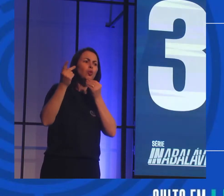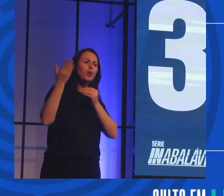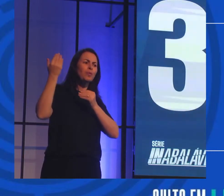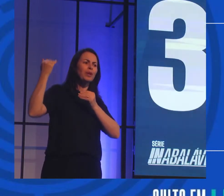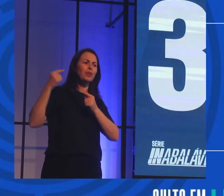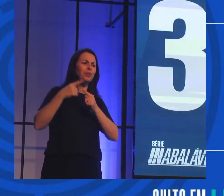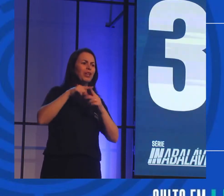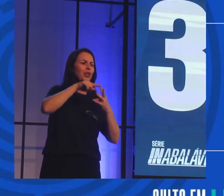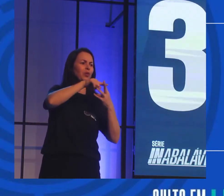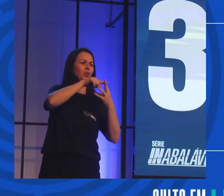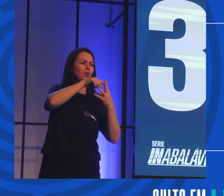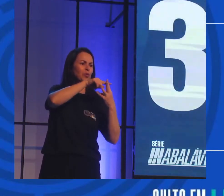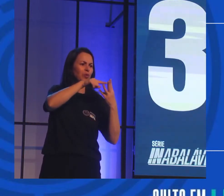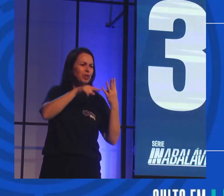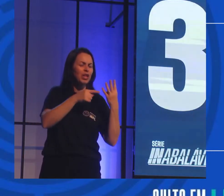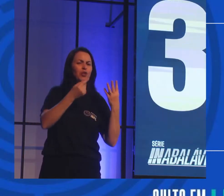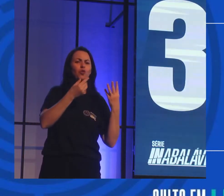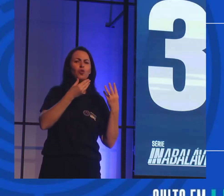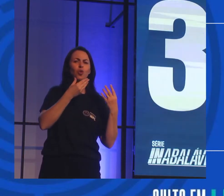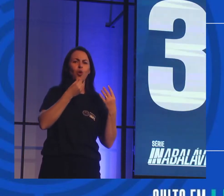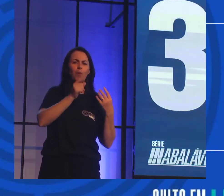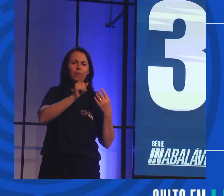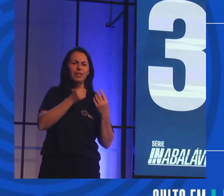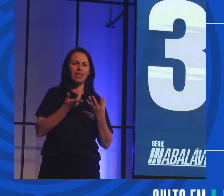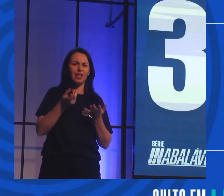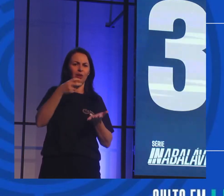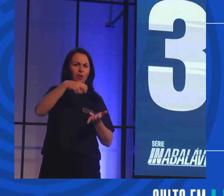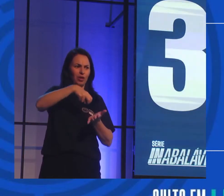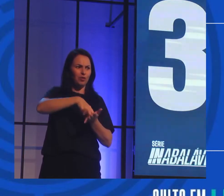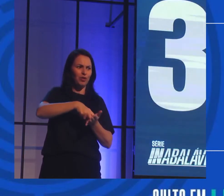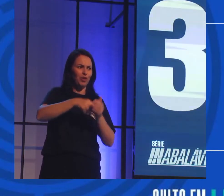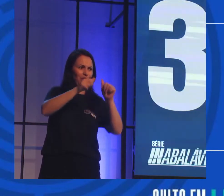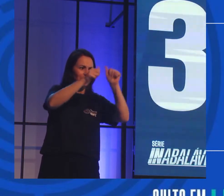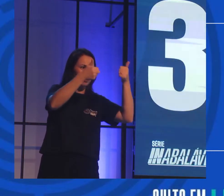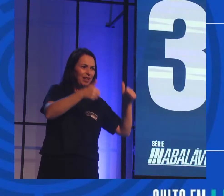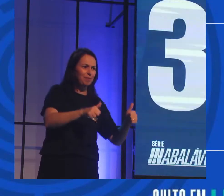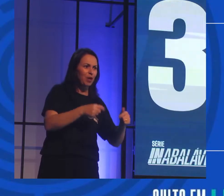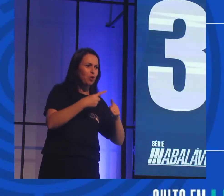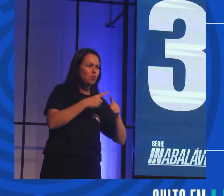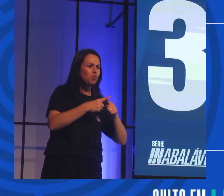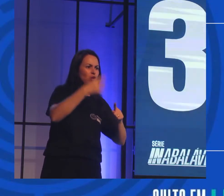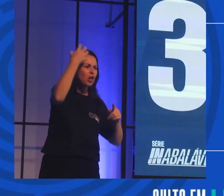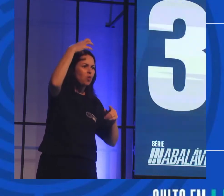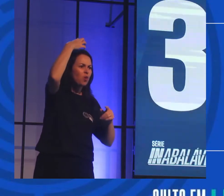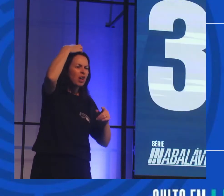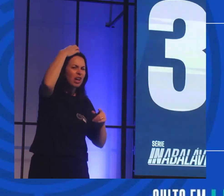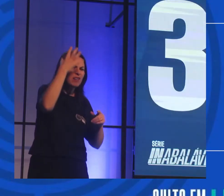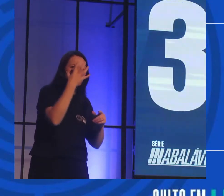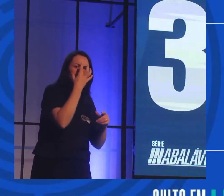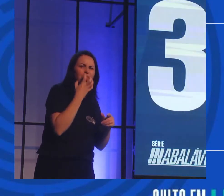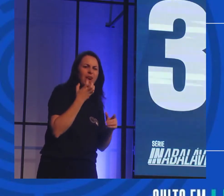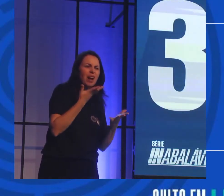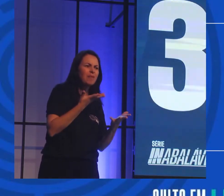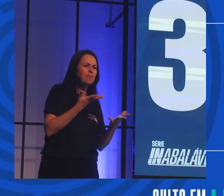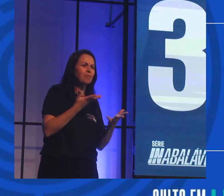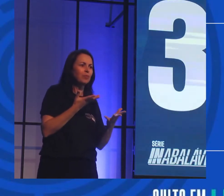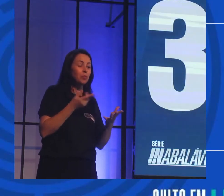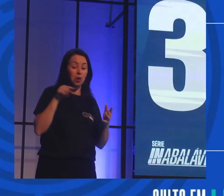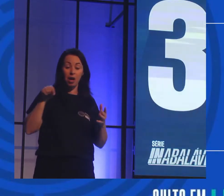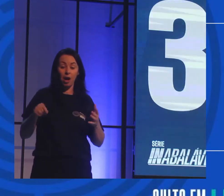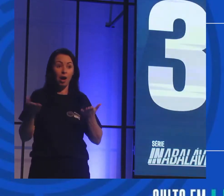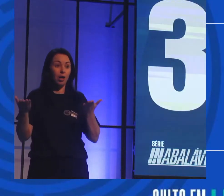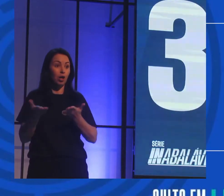Abednego não obedeceram, não se ajoelharam diante da estátua de ouro, ele ficou furioso. Aqui não, aqui o rei Dário